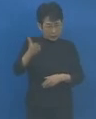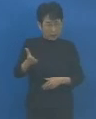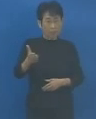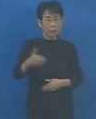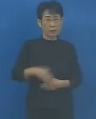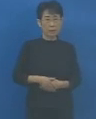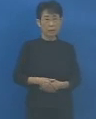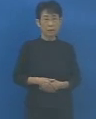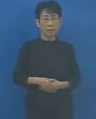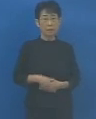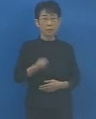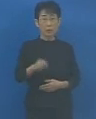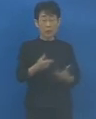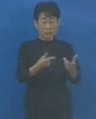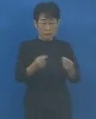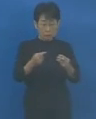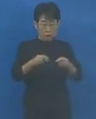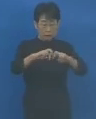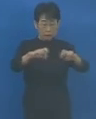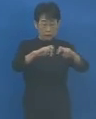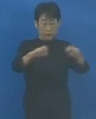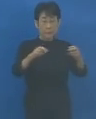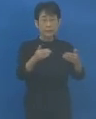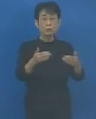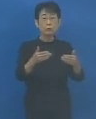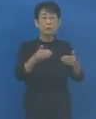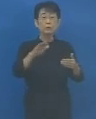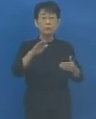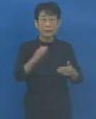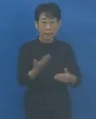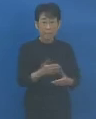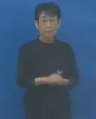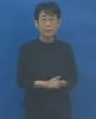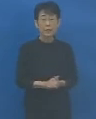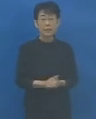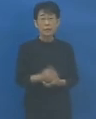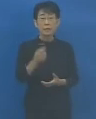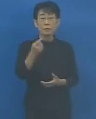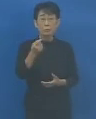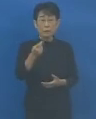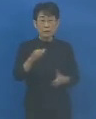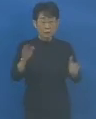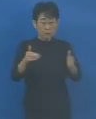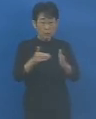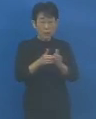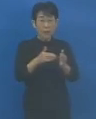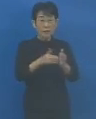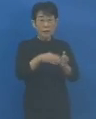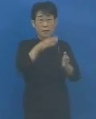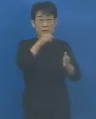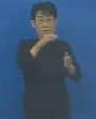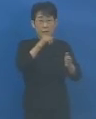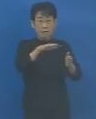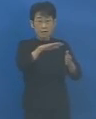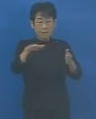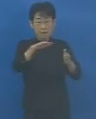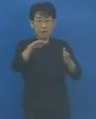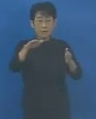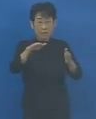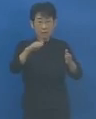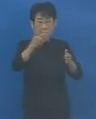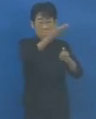これから十分な分析が必要でありますけども、ですからあのちょっと主流のところがですね、もう少し年齢層下がると思います